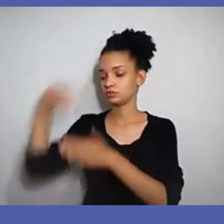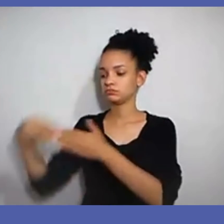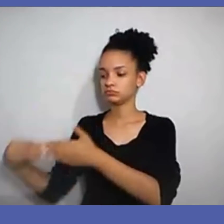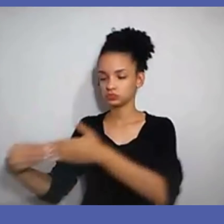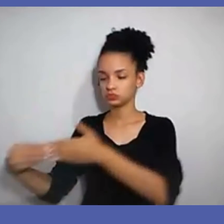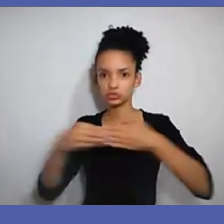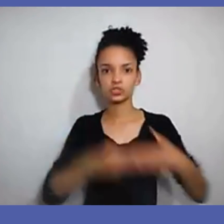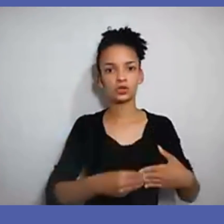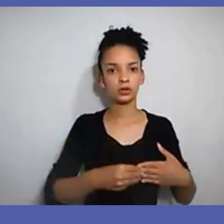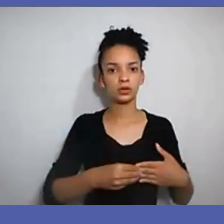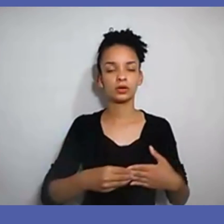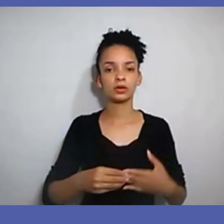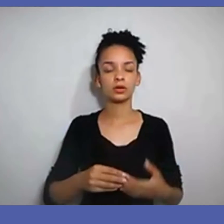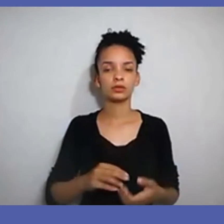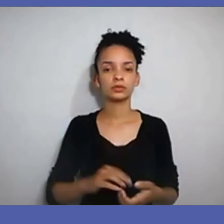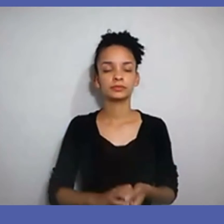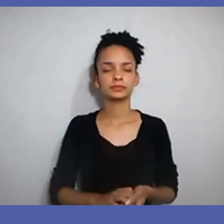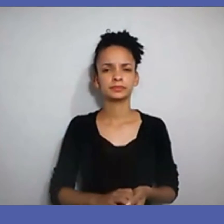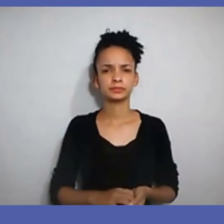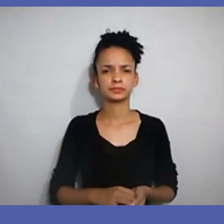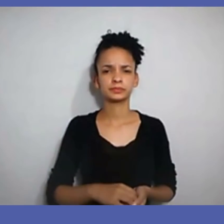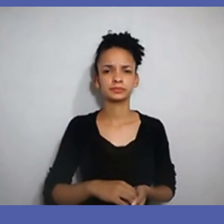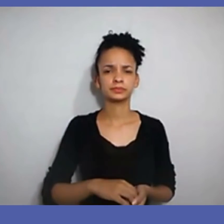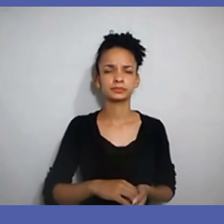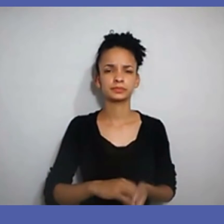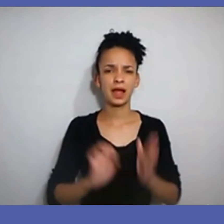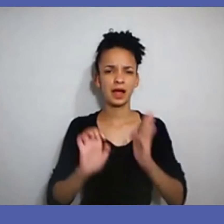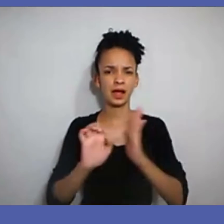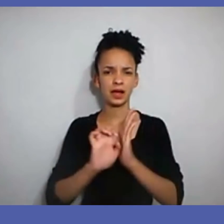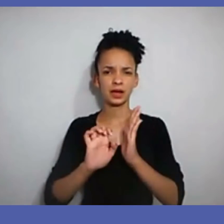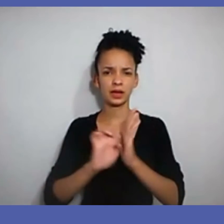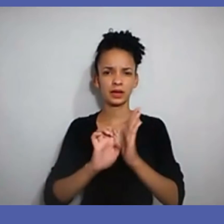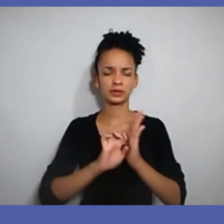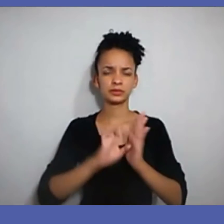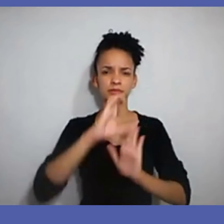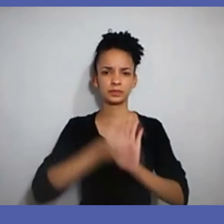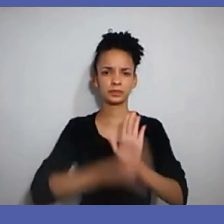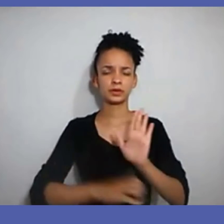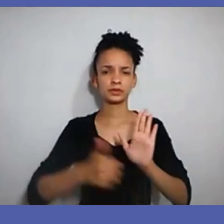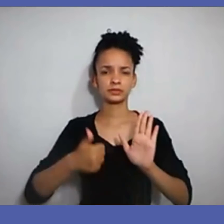Êxodo 19. Tudo isso ainda fora do script, tá?